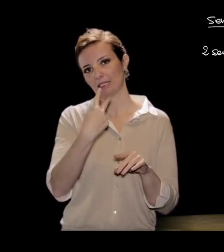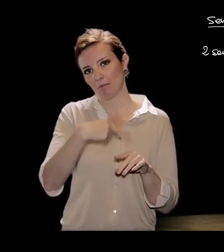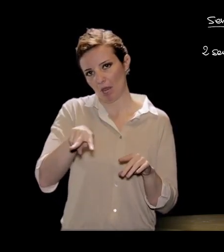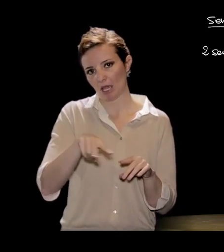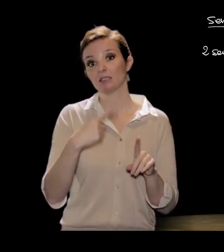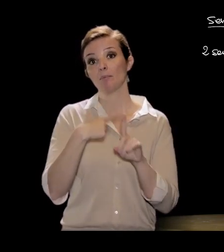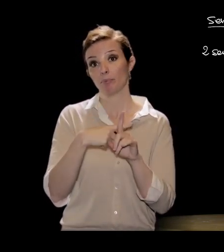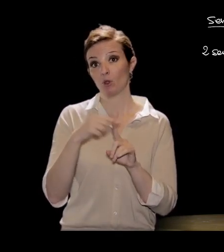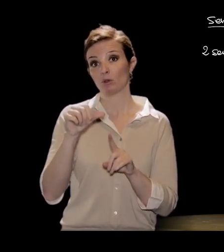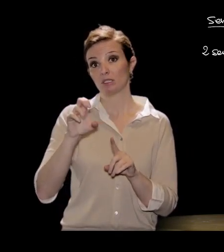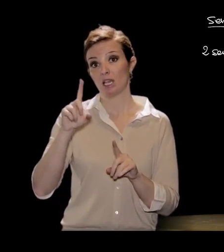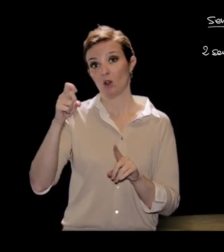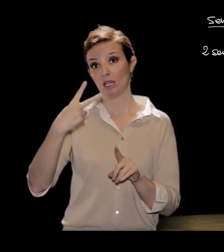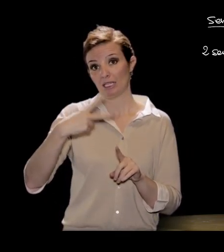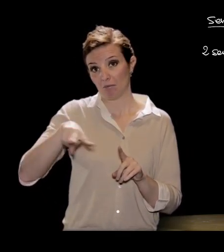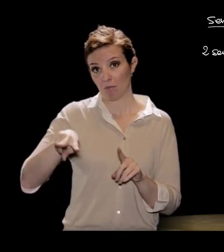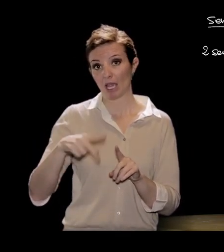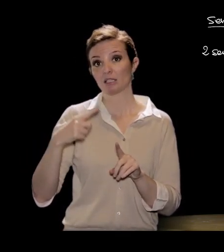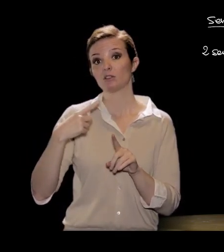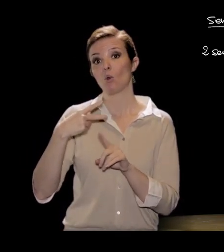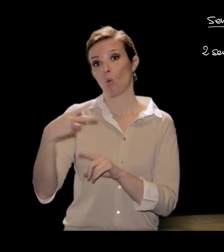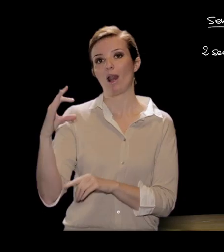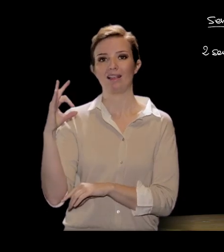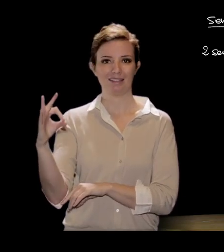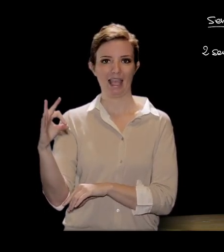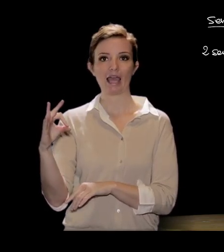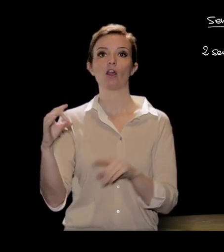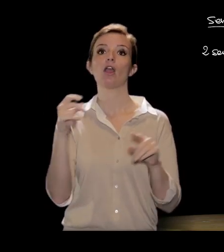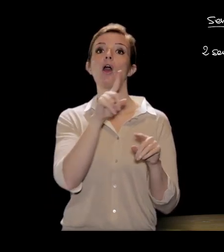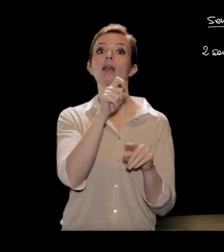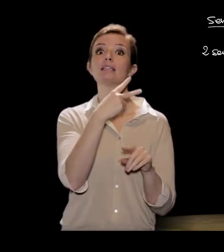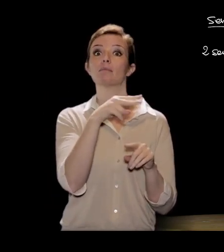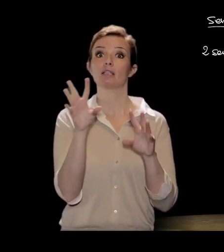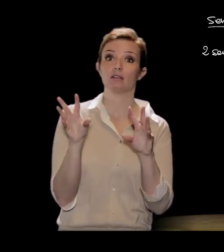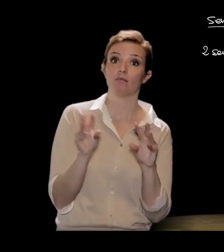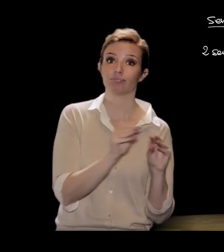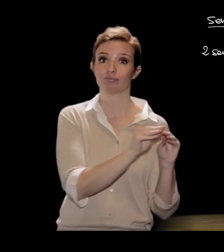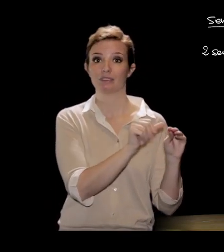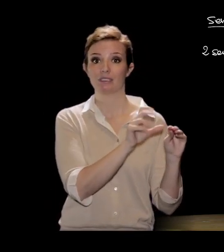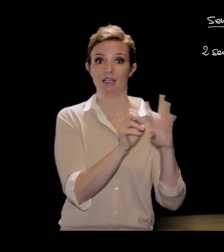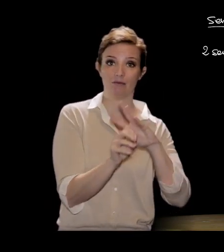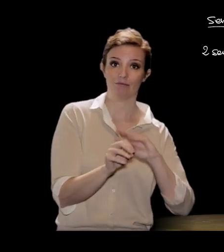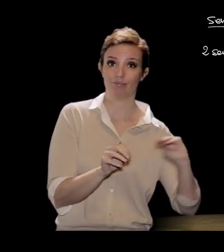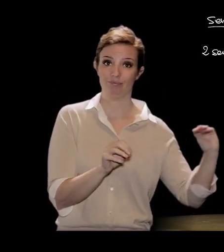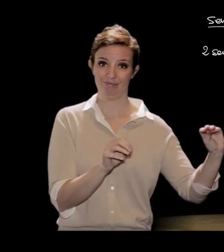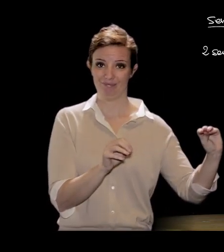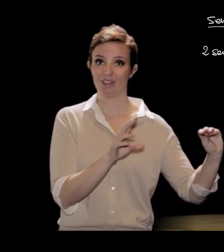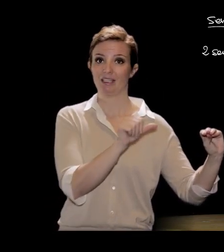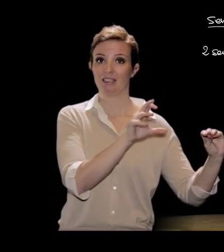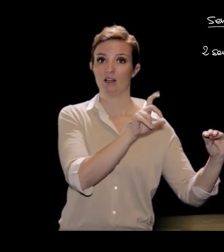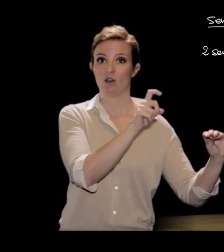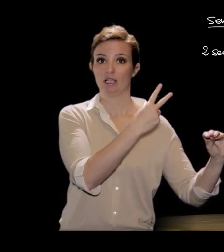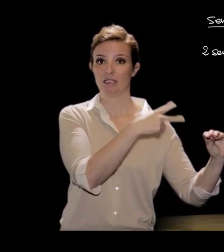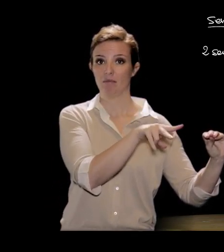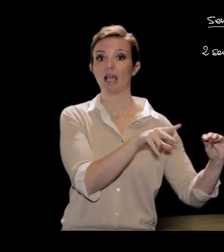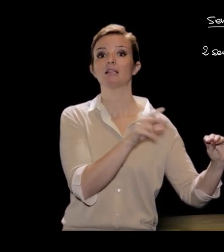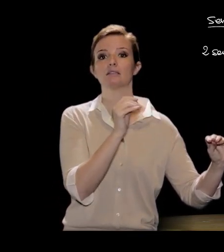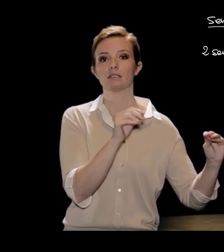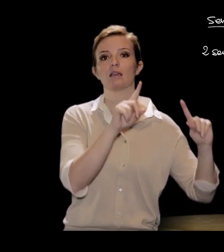di x mezzi uguale a 0. Raccolgo il seno di x mezzi e ottengo 2